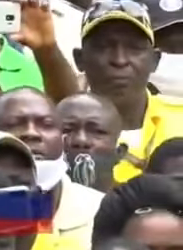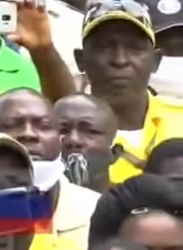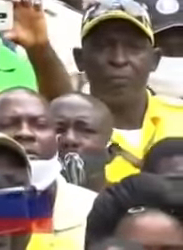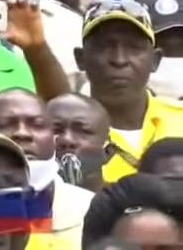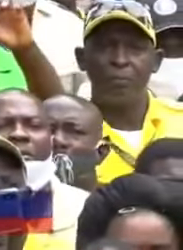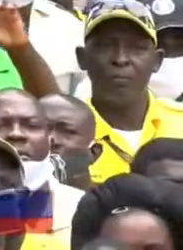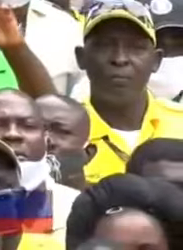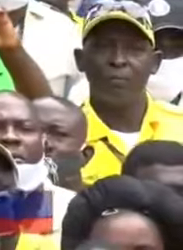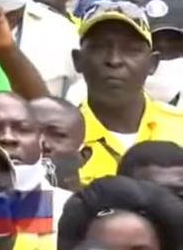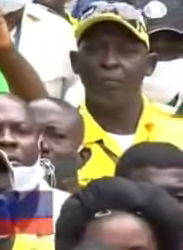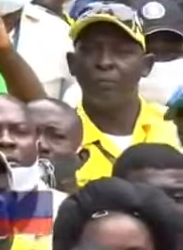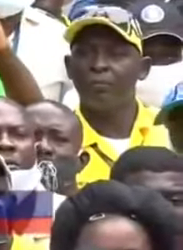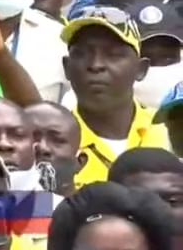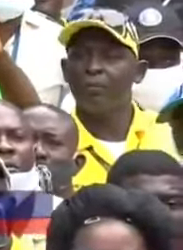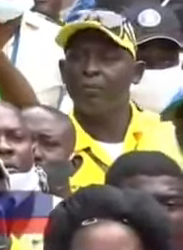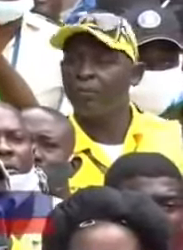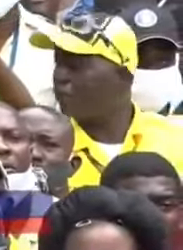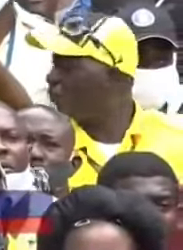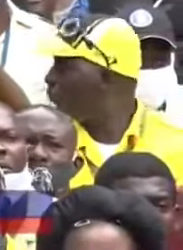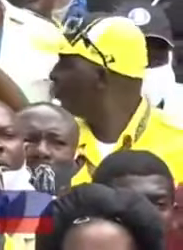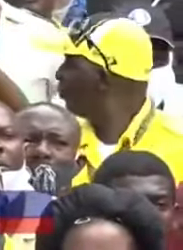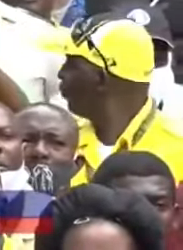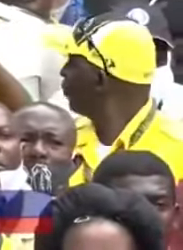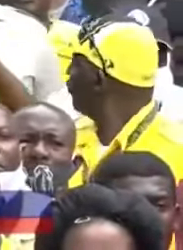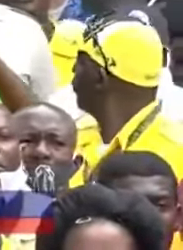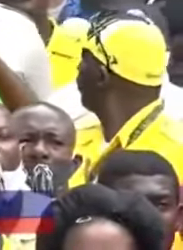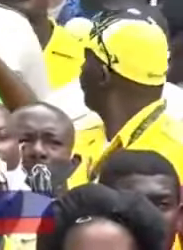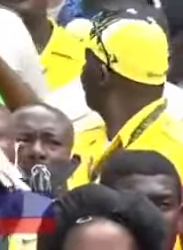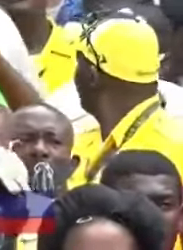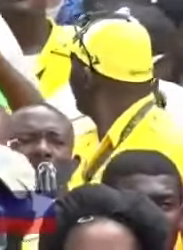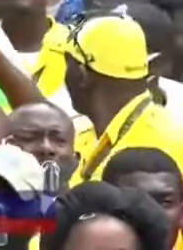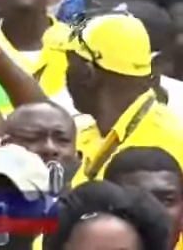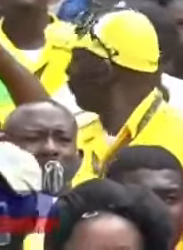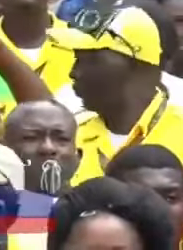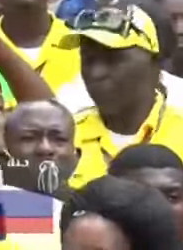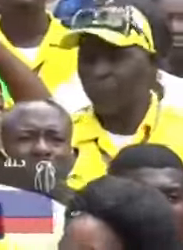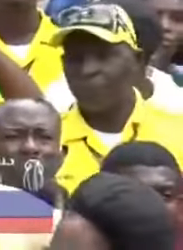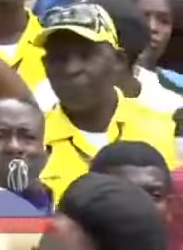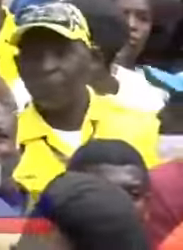parle avec le ministre là, et m'te parle avec le responsable